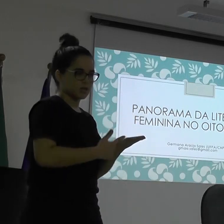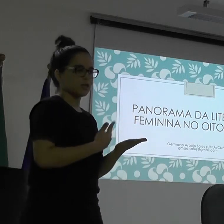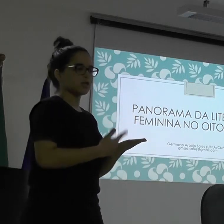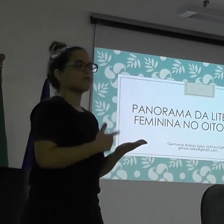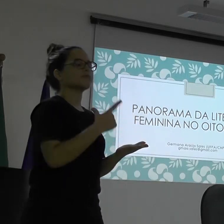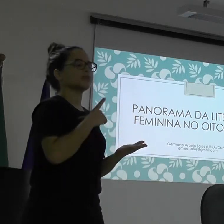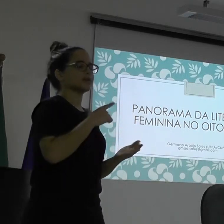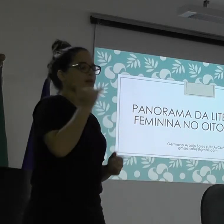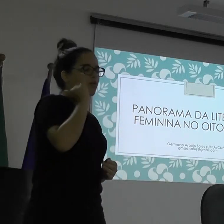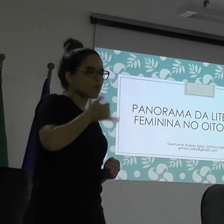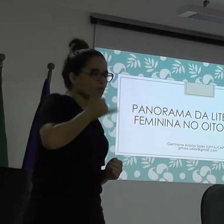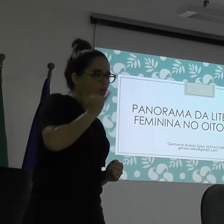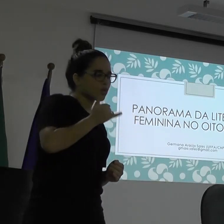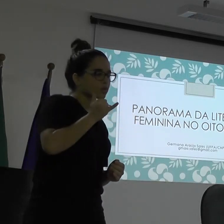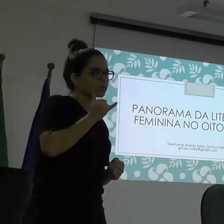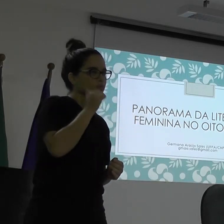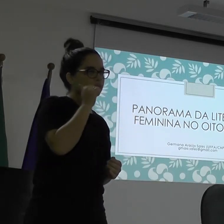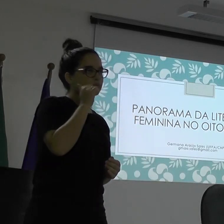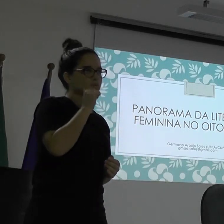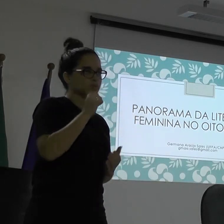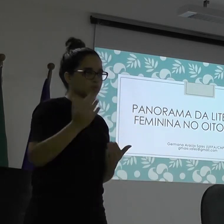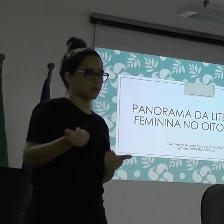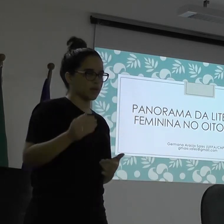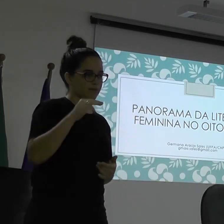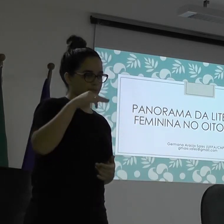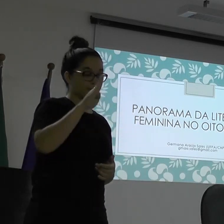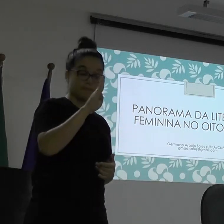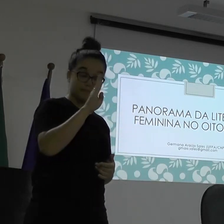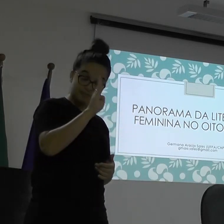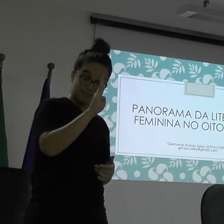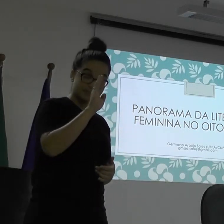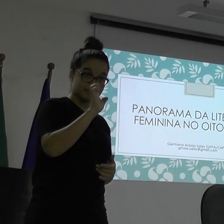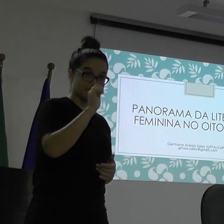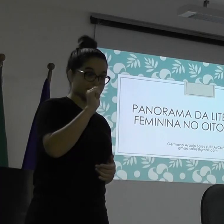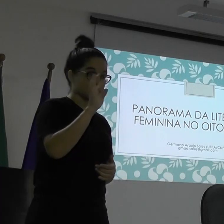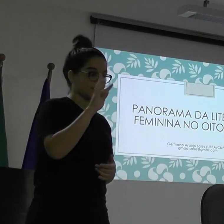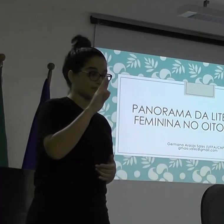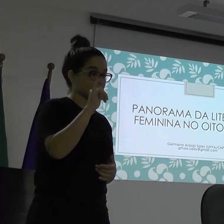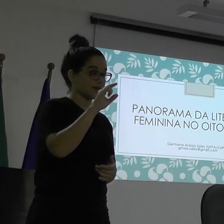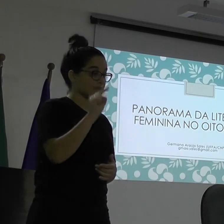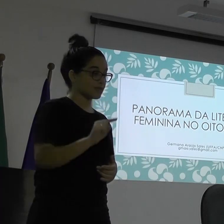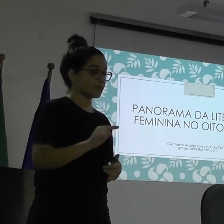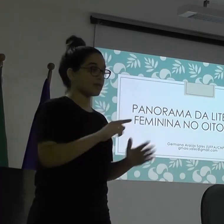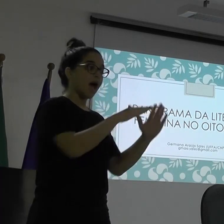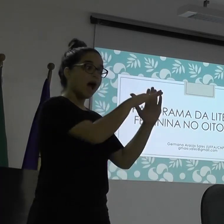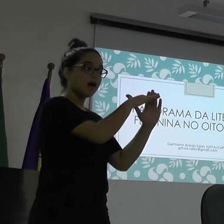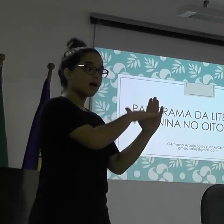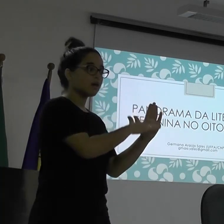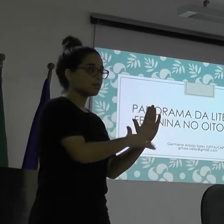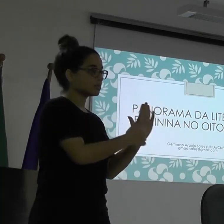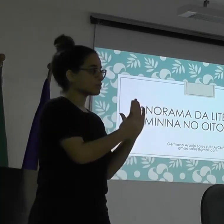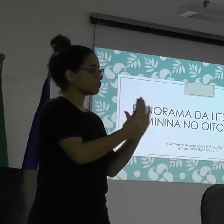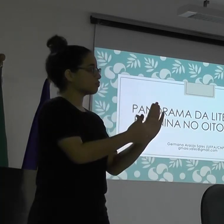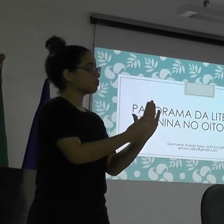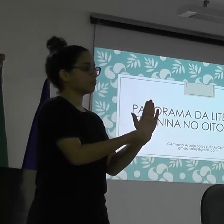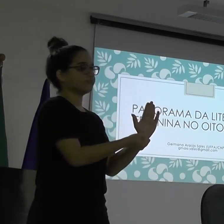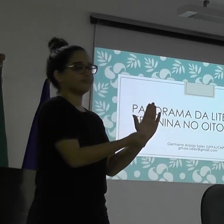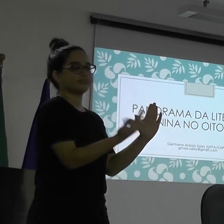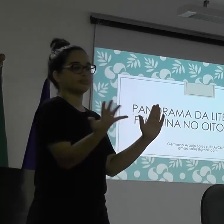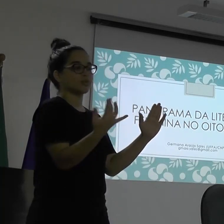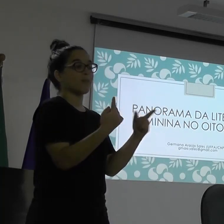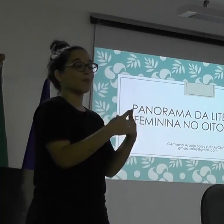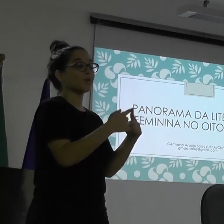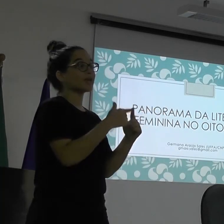tem os contos da mocidade da Beatriz. Essa lista diz muito, porque ela tem